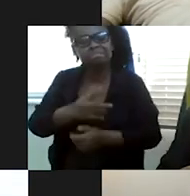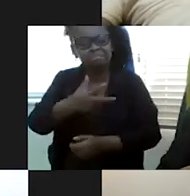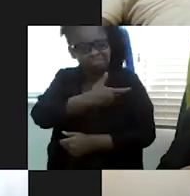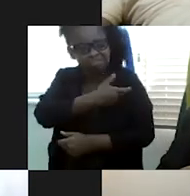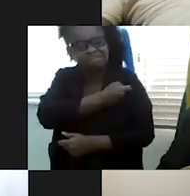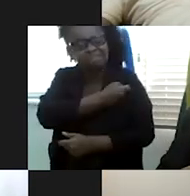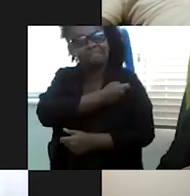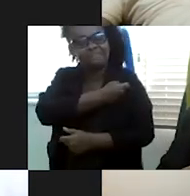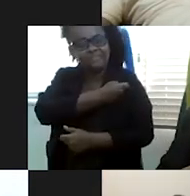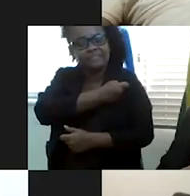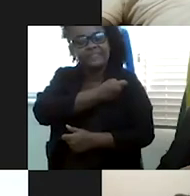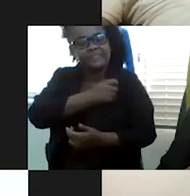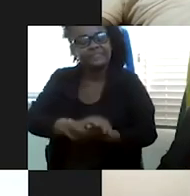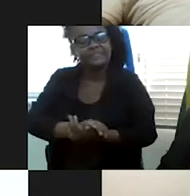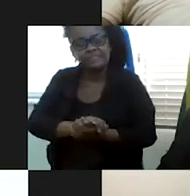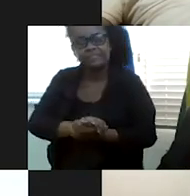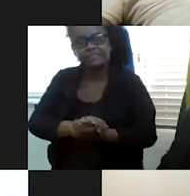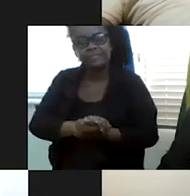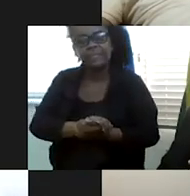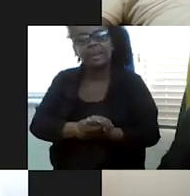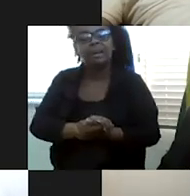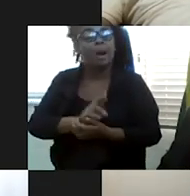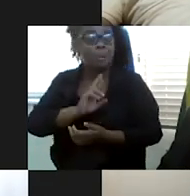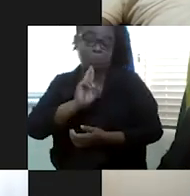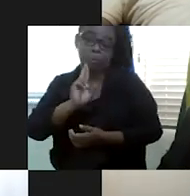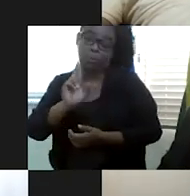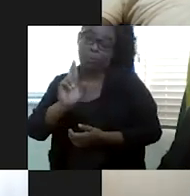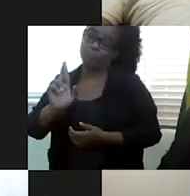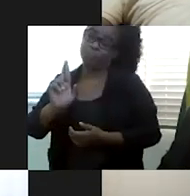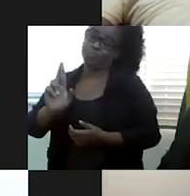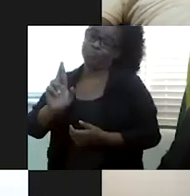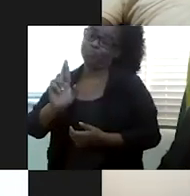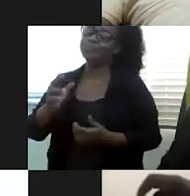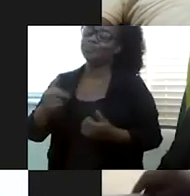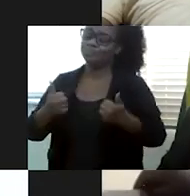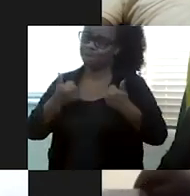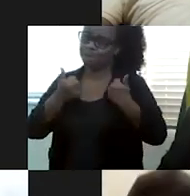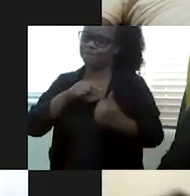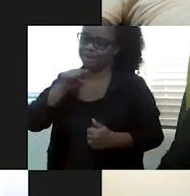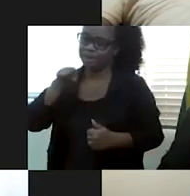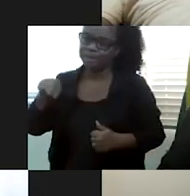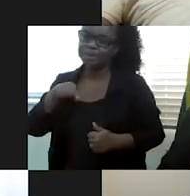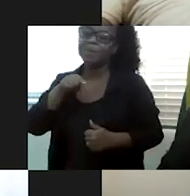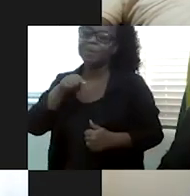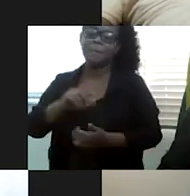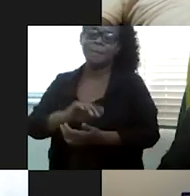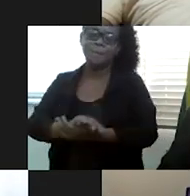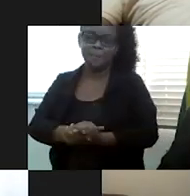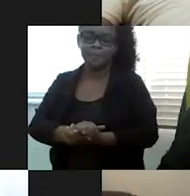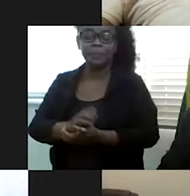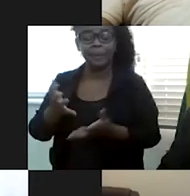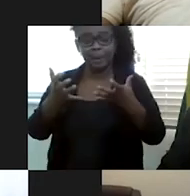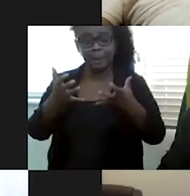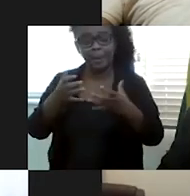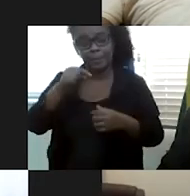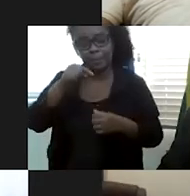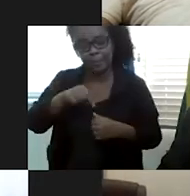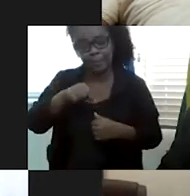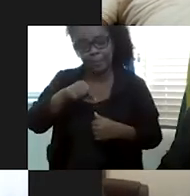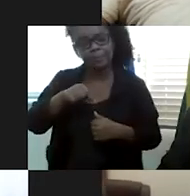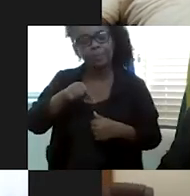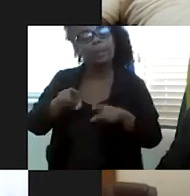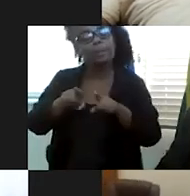vacinados é motivo de orgulho para todos nós. Então, quero aqui